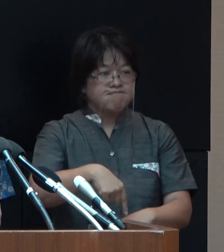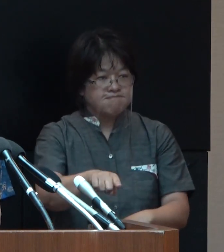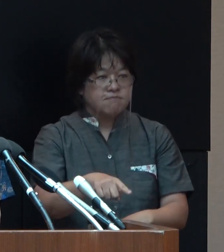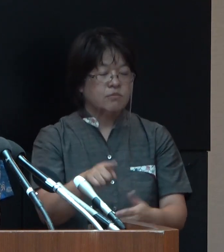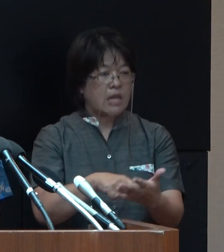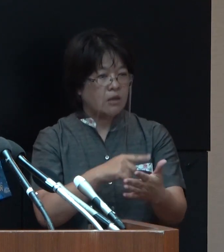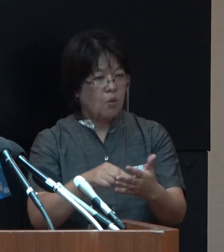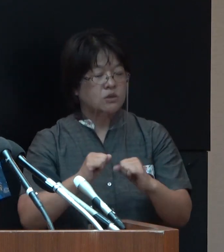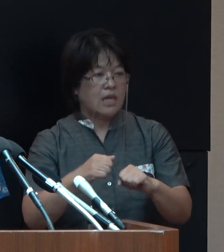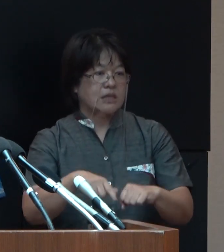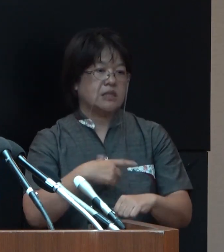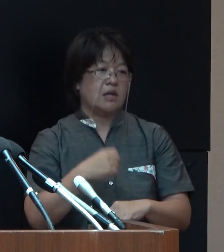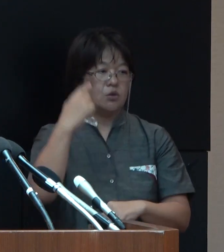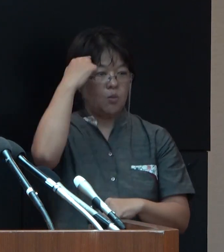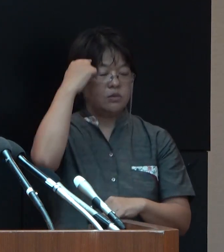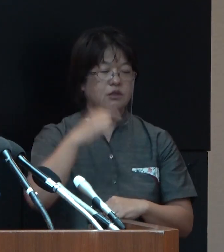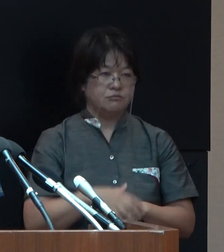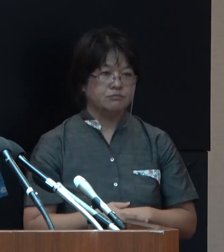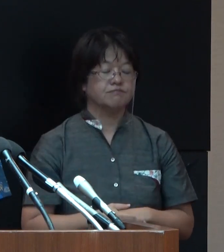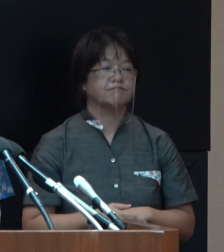をしっかりやりたいと思います。